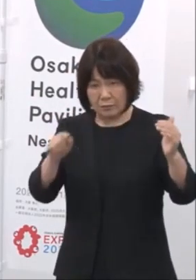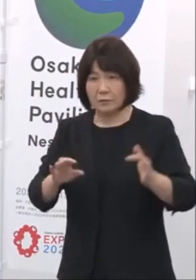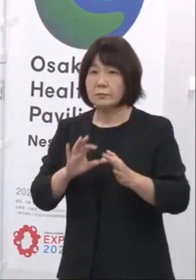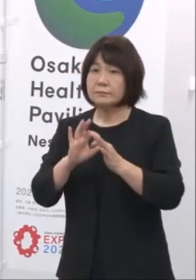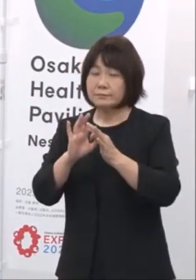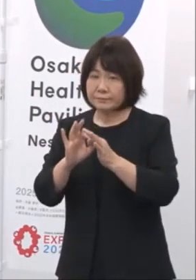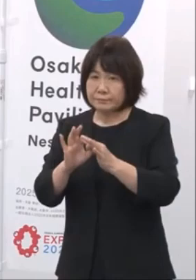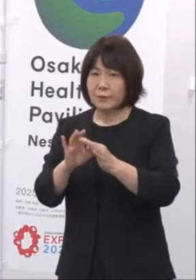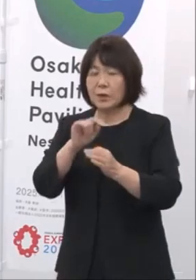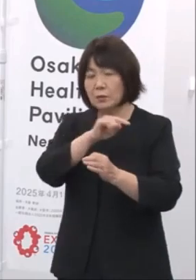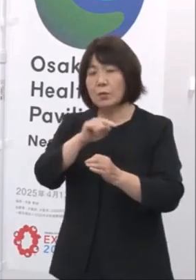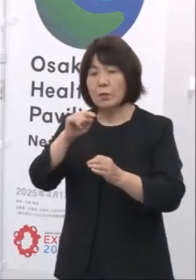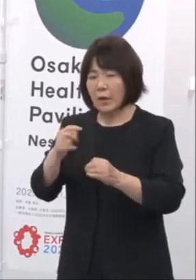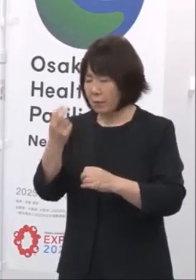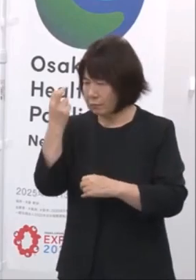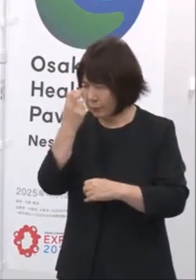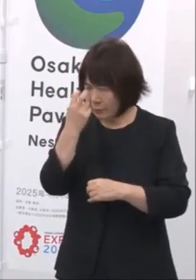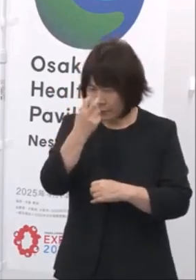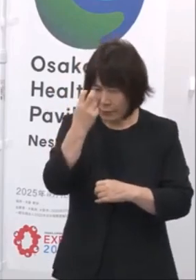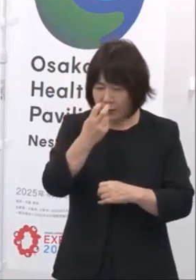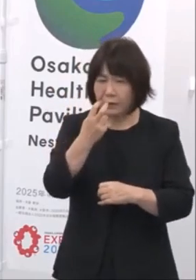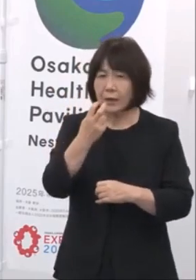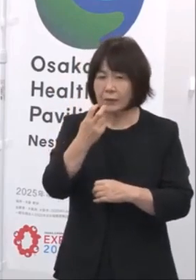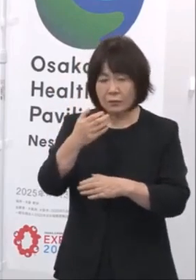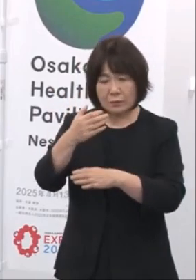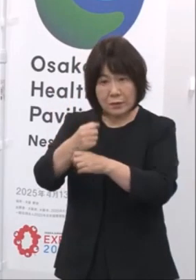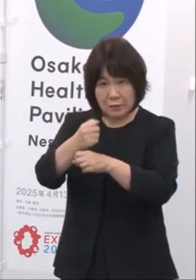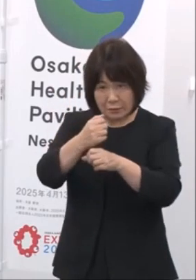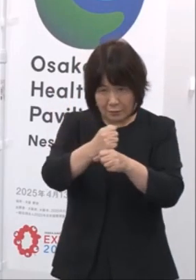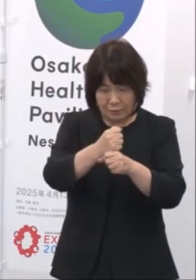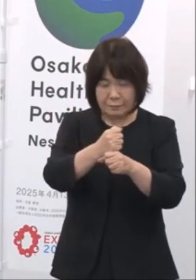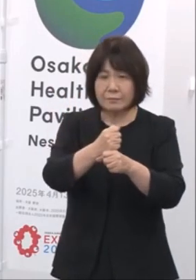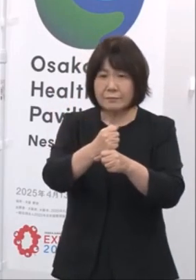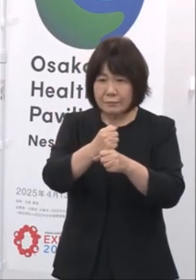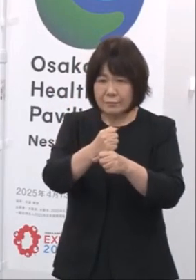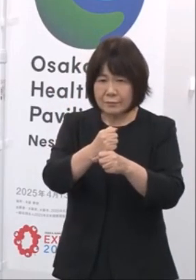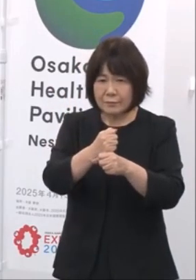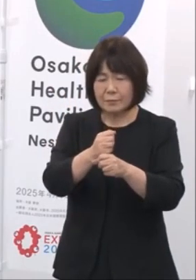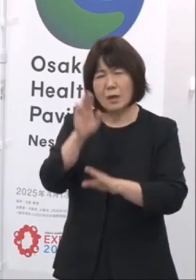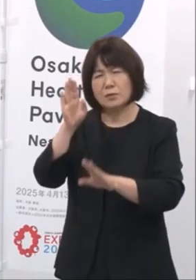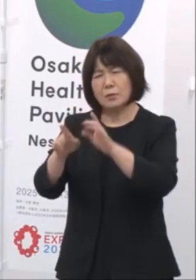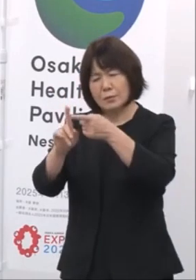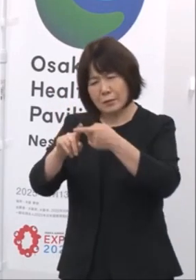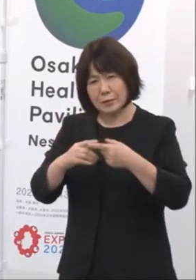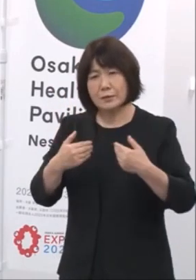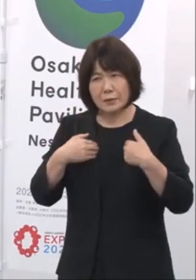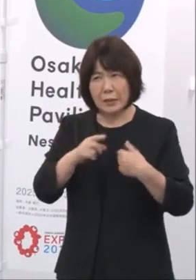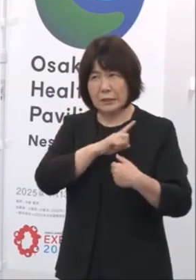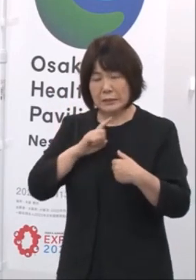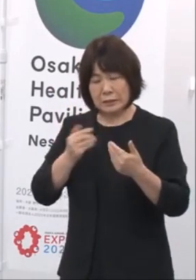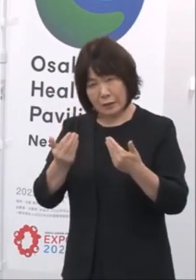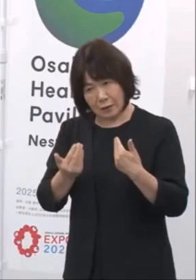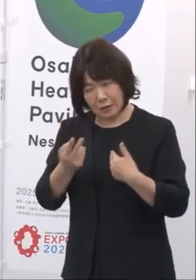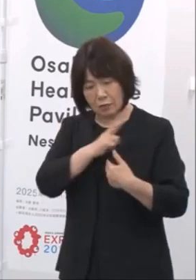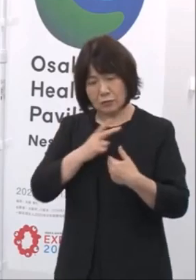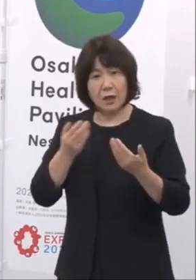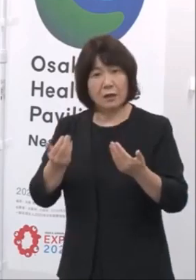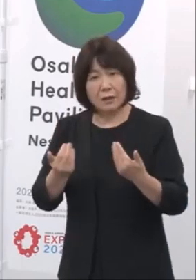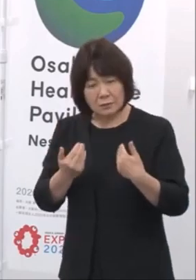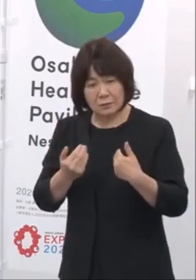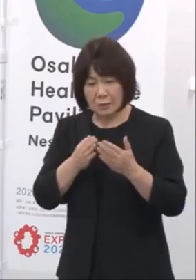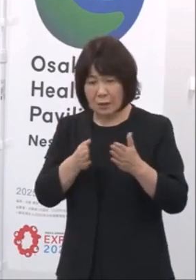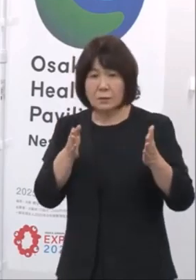をおそらく点検する日数と、これは状況によりますが、それが1日なのか2日なのか、その